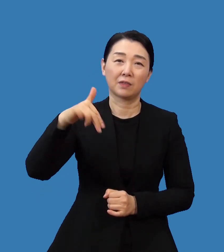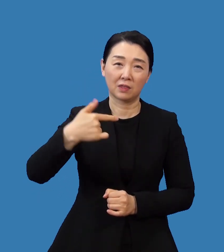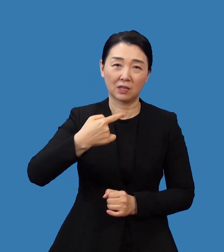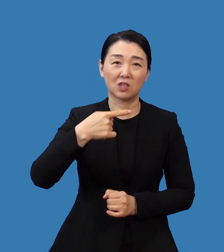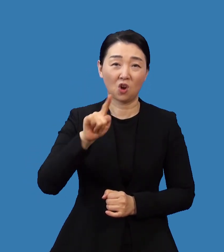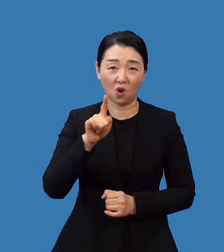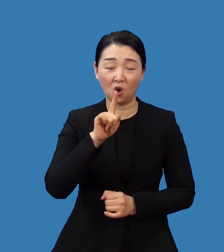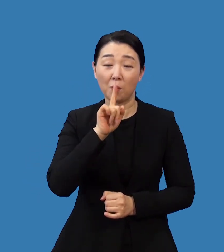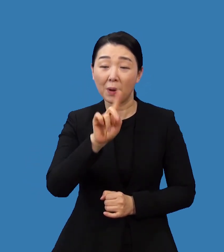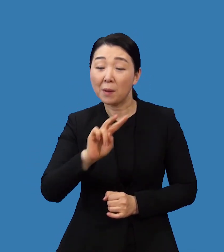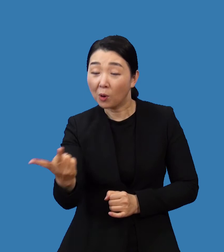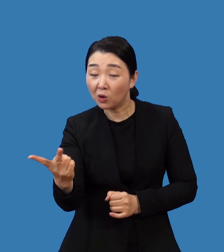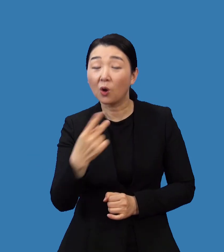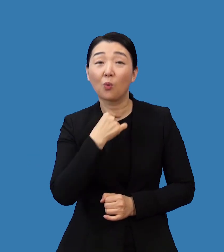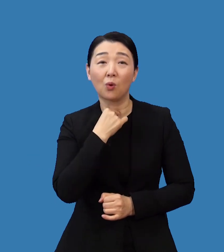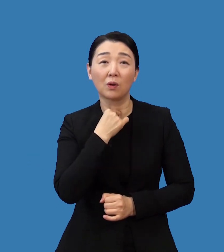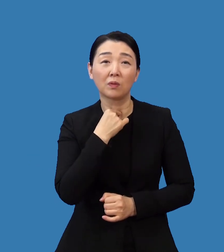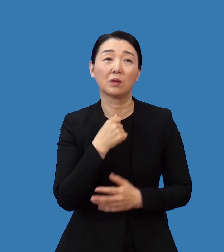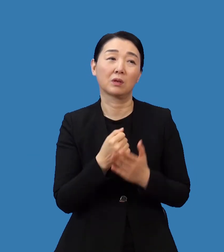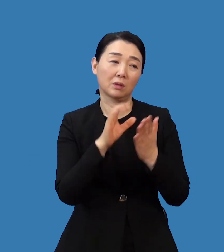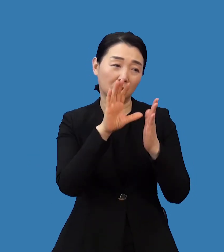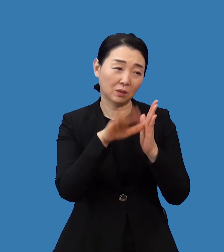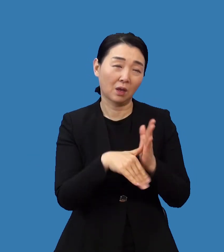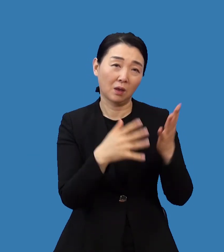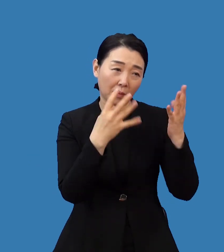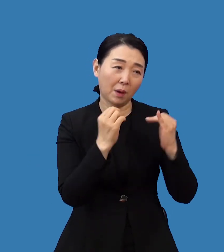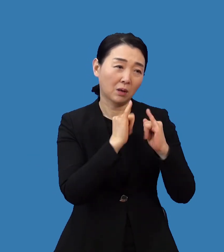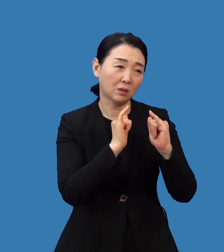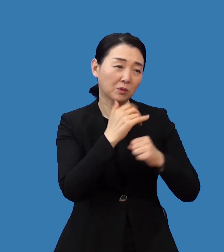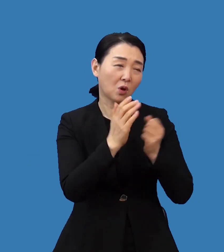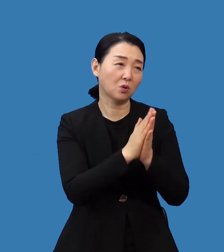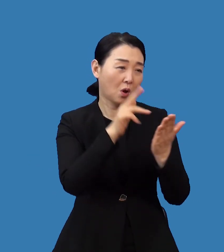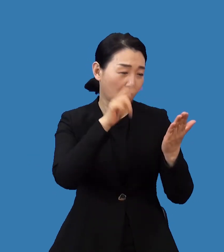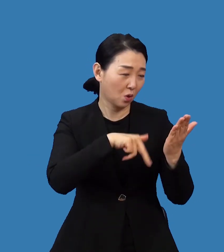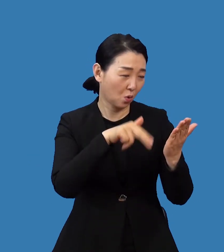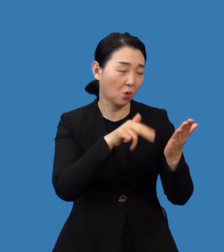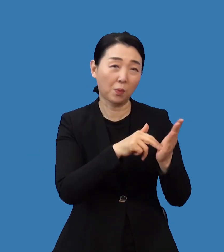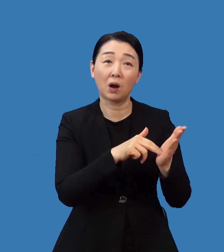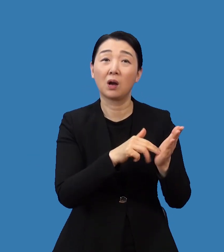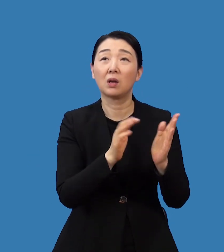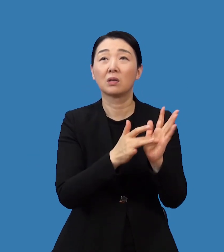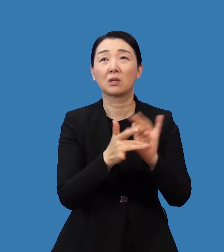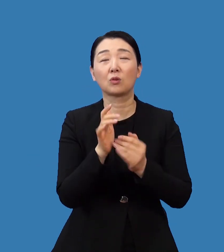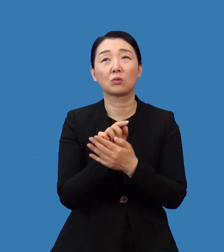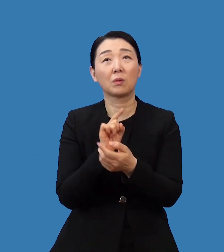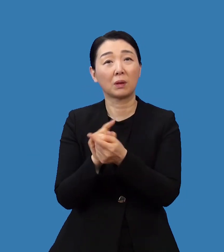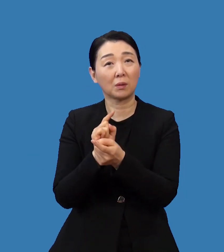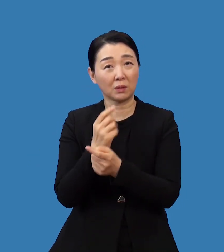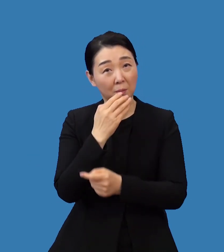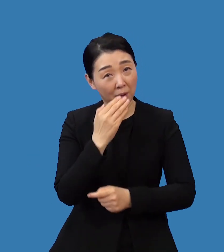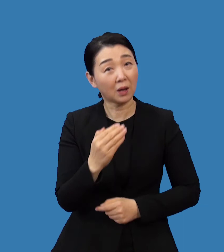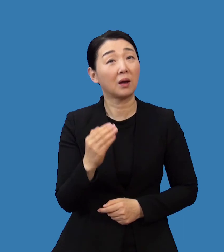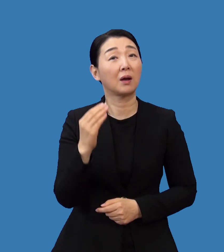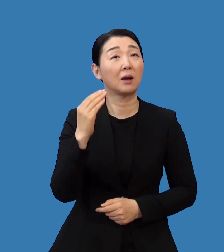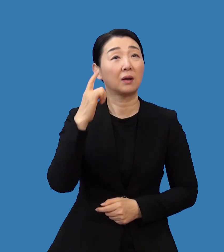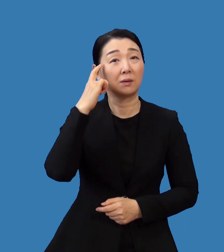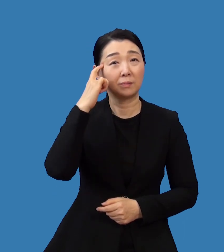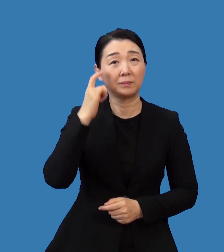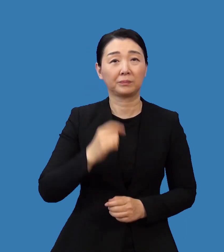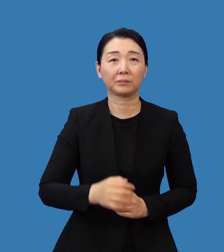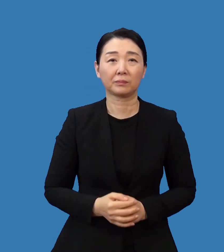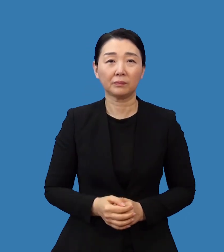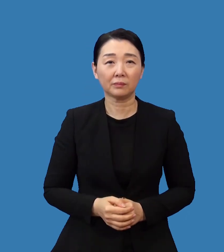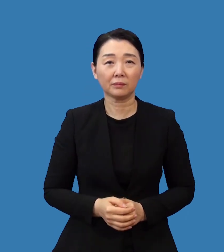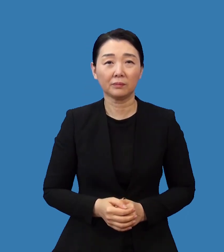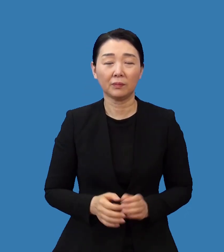해야겠다. 그러면 많은 사람들이 이 성경을 읽고 우리 예수님을 만날 수 있지 않겠는가.